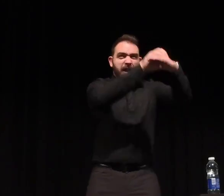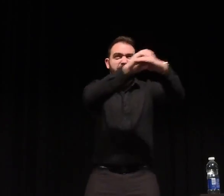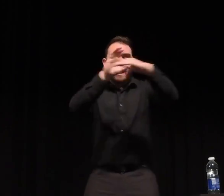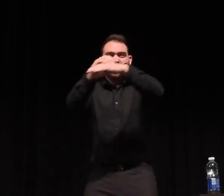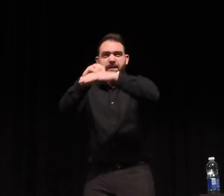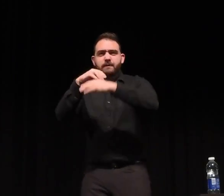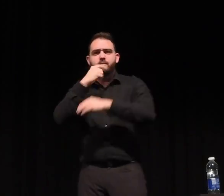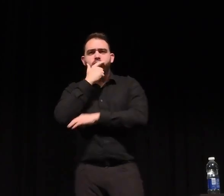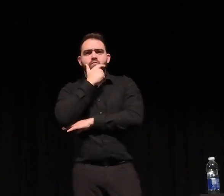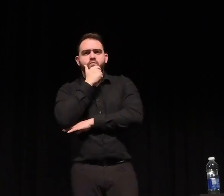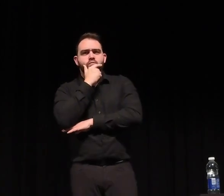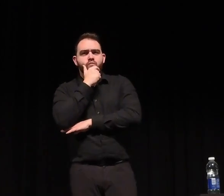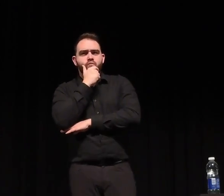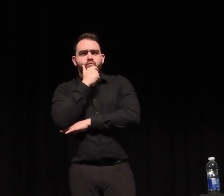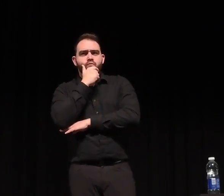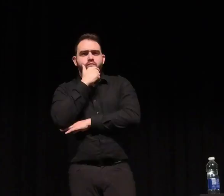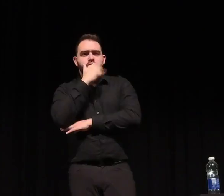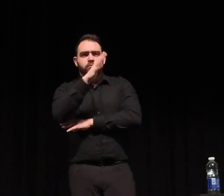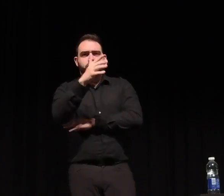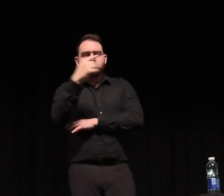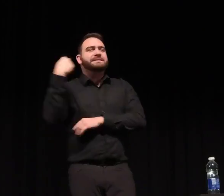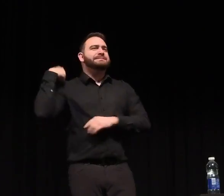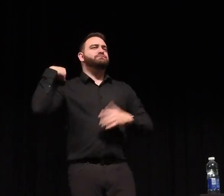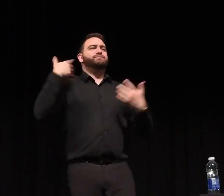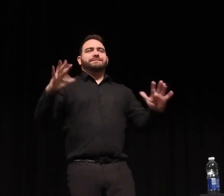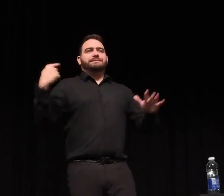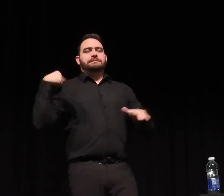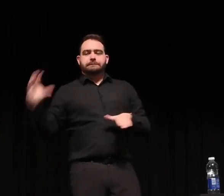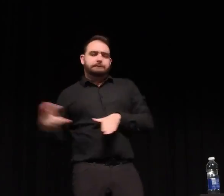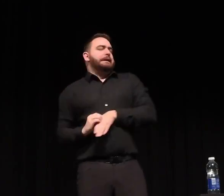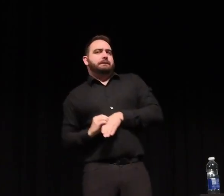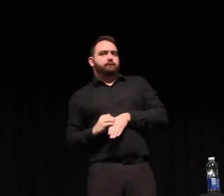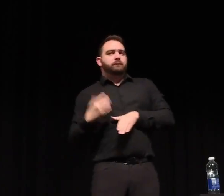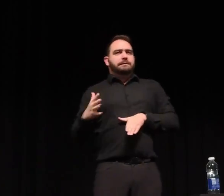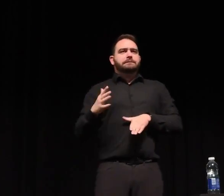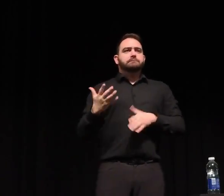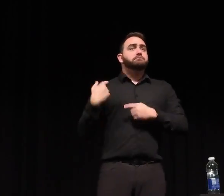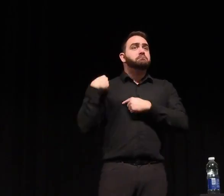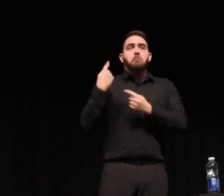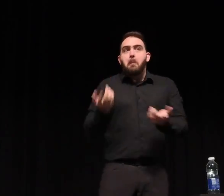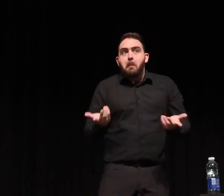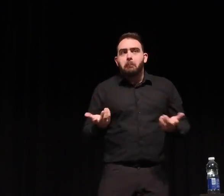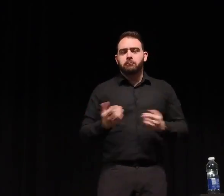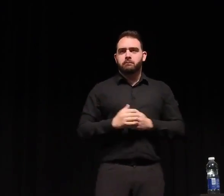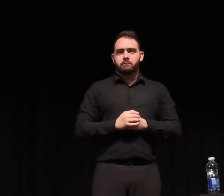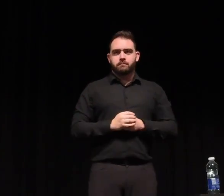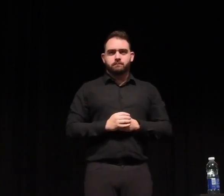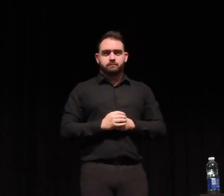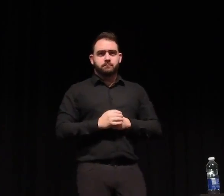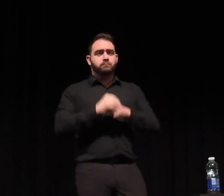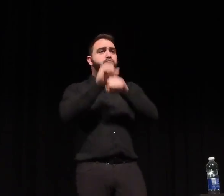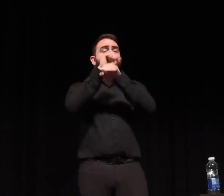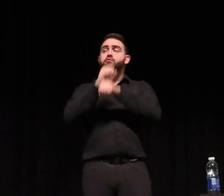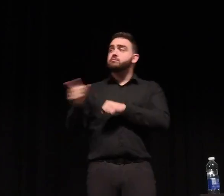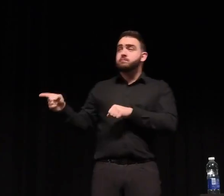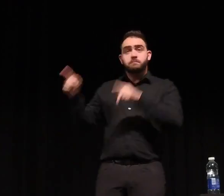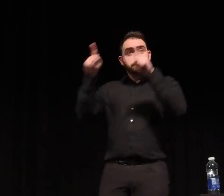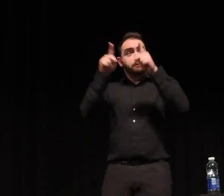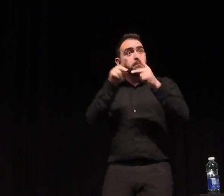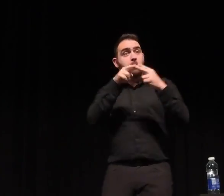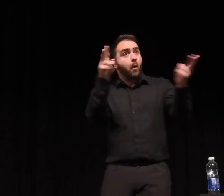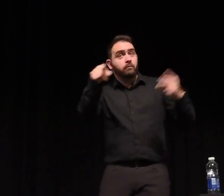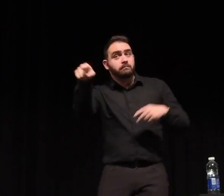tantôt. Et quand ils mordent quelqu'un, habituellement, c'est un adulte. Parce qu'ils trouvent les adultes plus tendres.